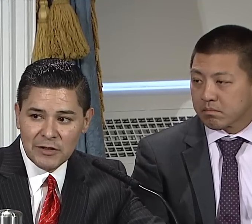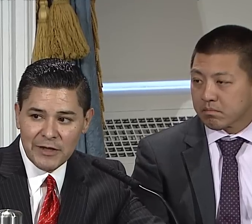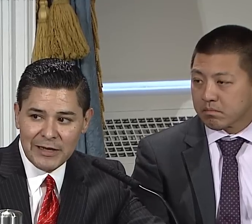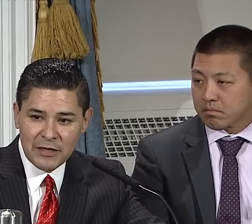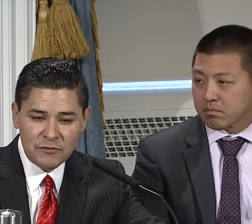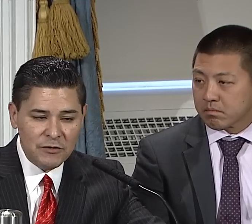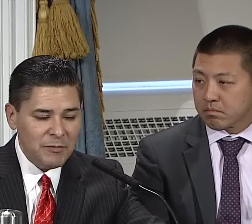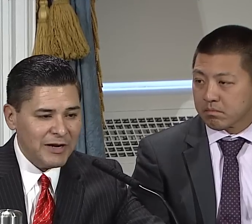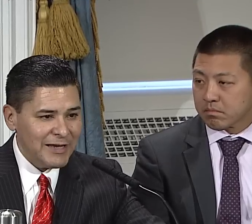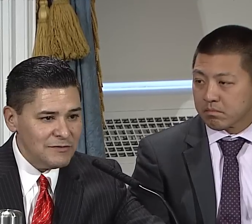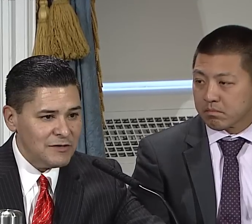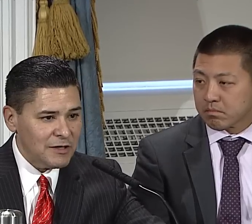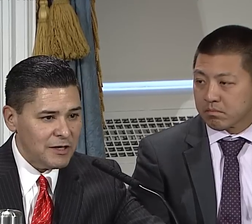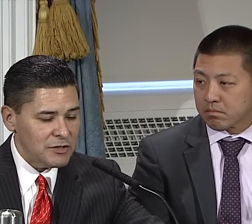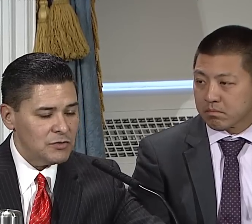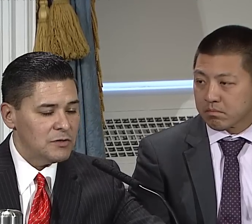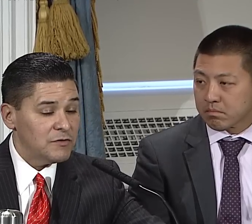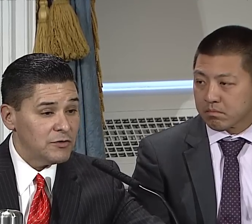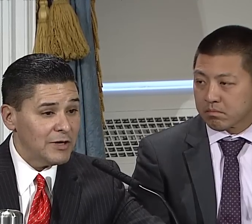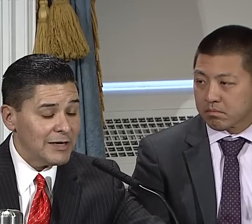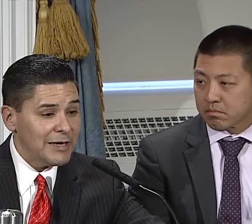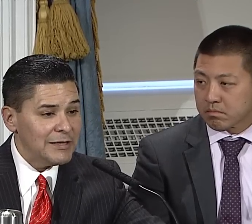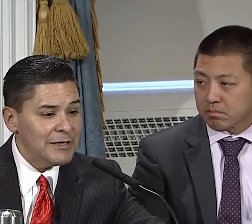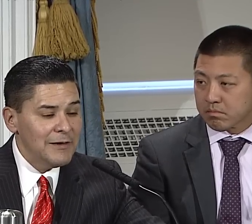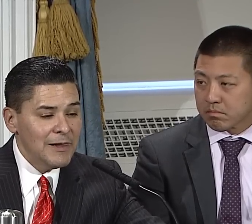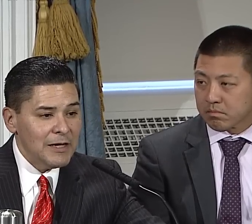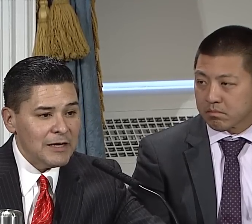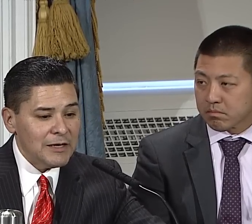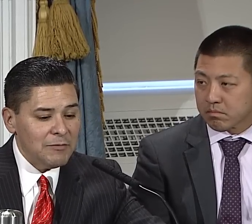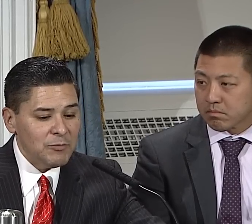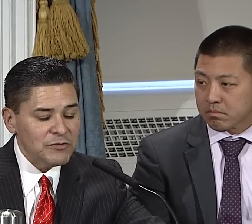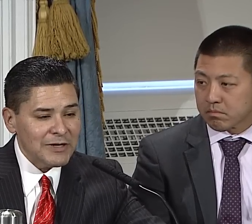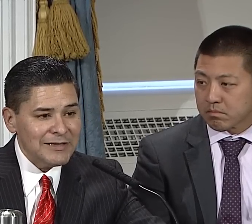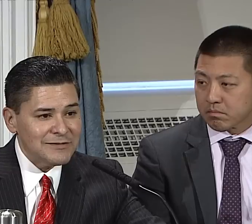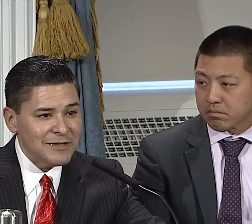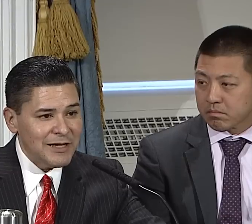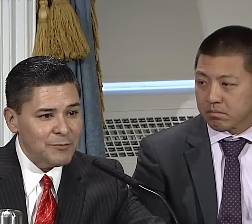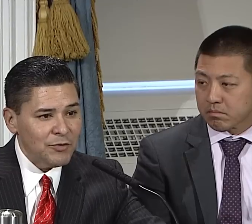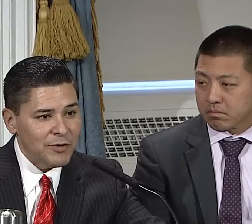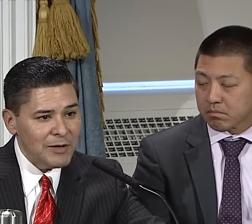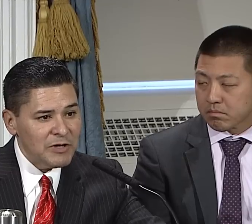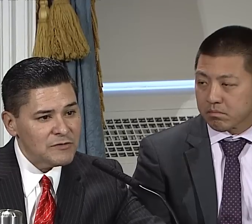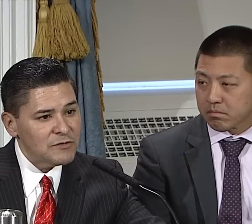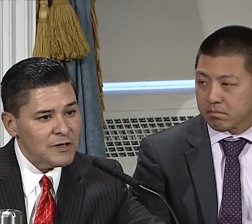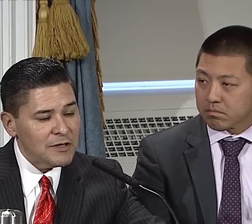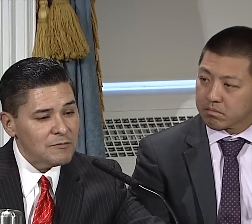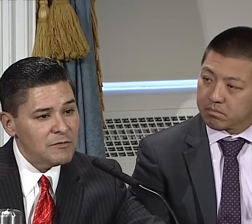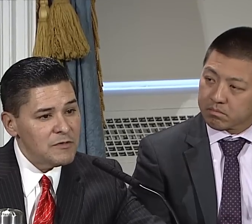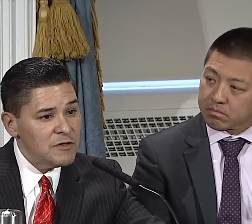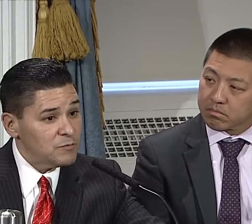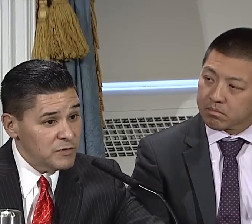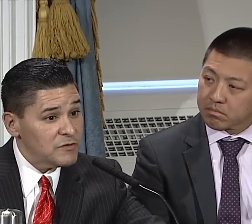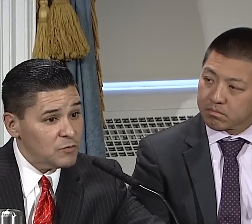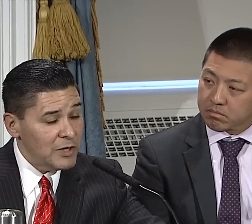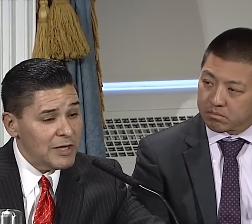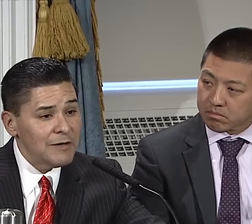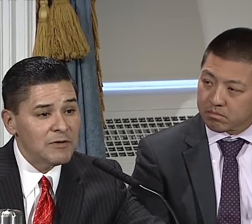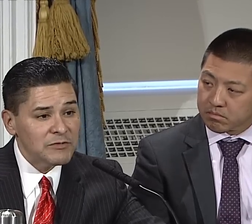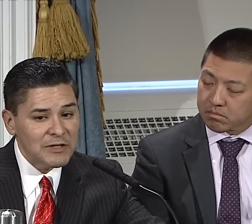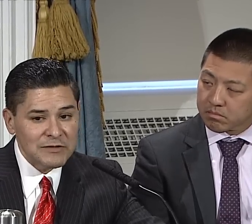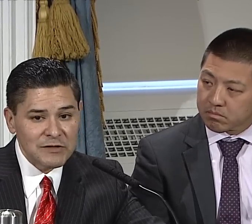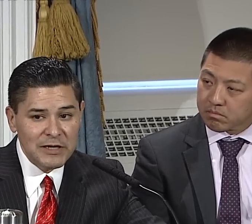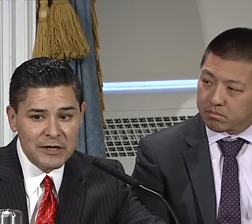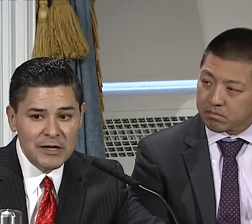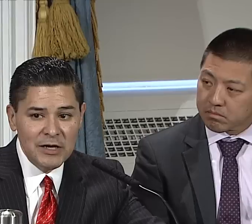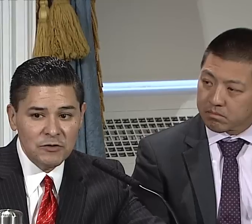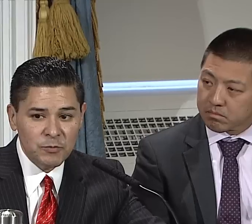la declaración de emergencia que ha hecho el señor alcalde, vamos a cancelar programas después de escuela,